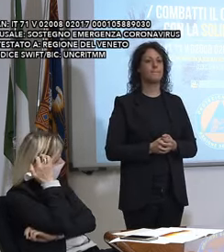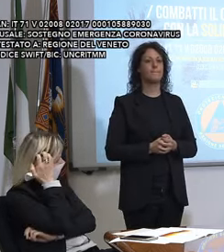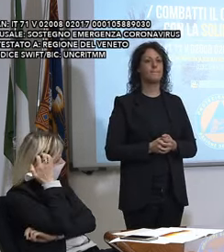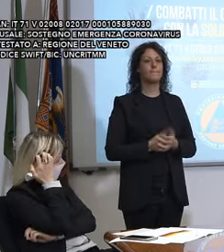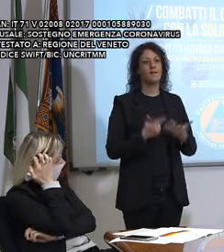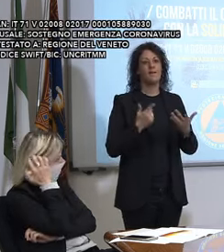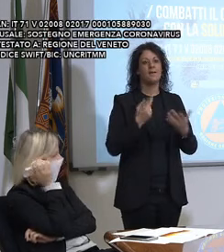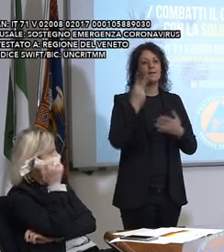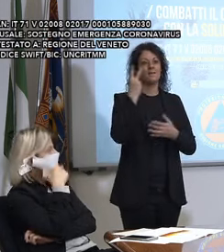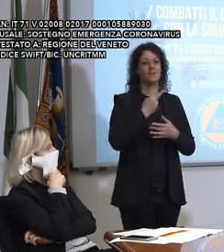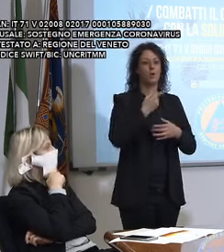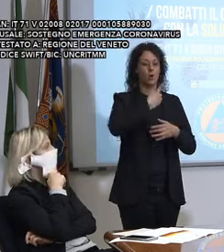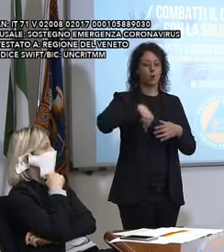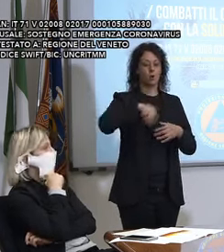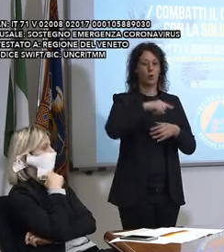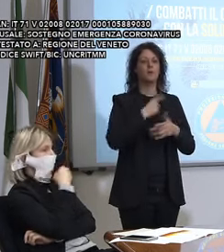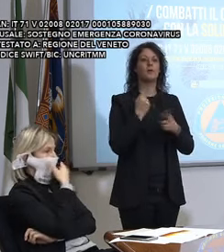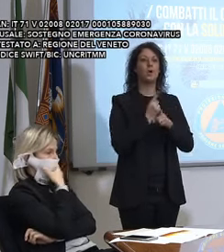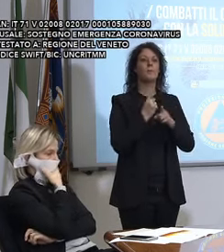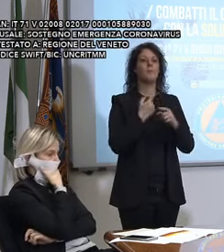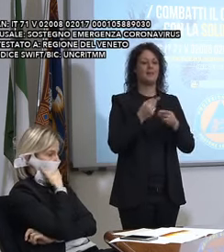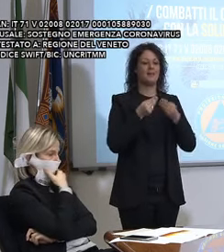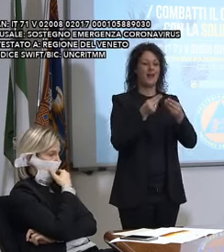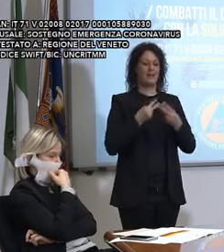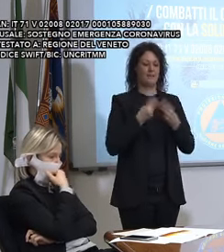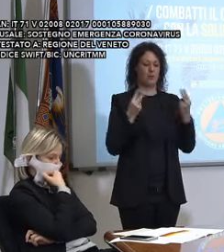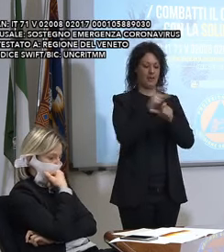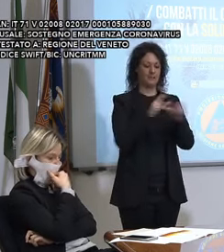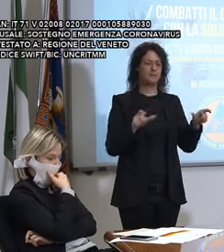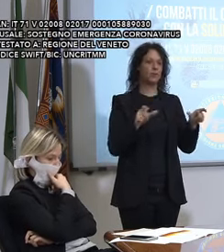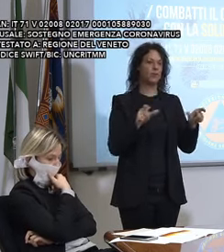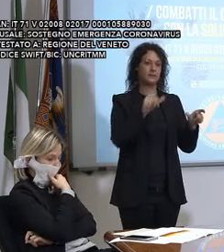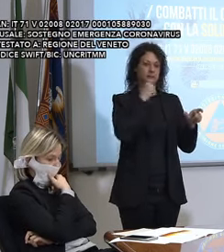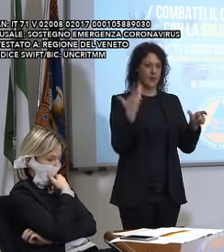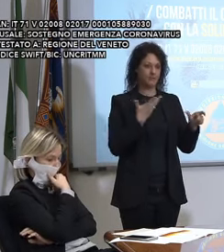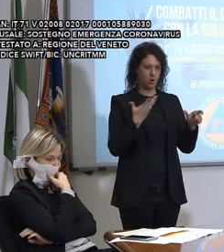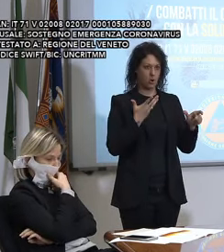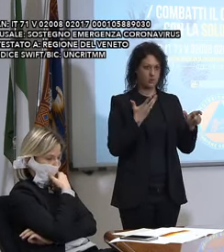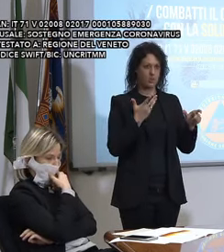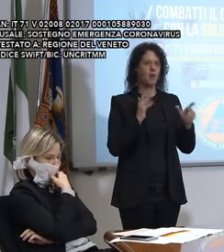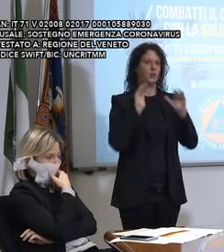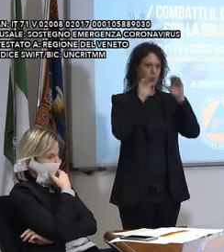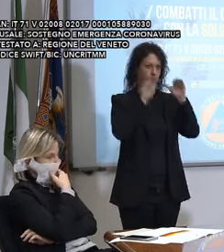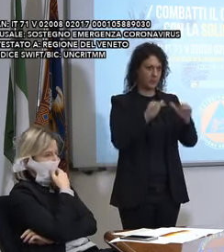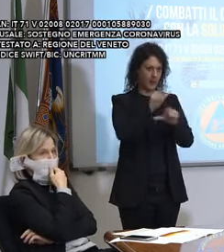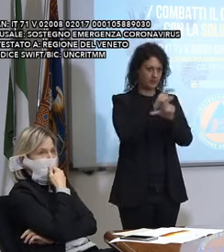modello inglese, ma è quella della tutela della vita delle persone e del curarle quando stanno male.